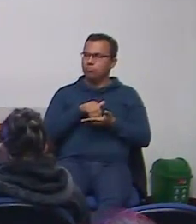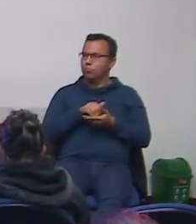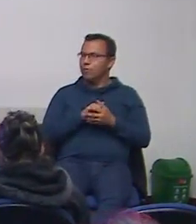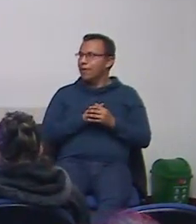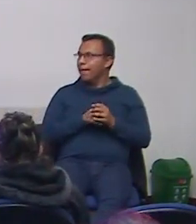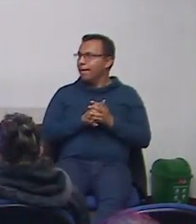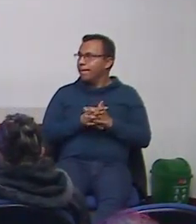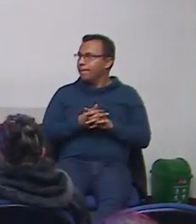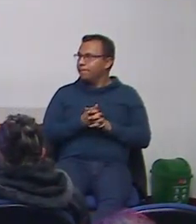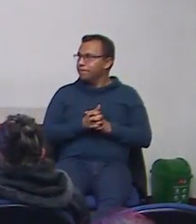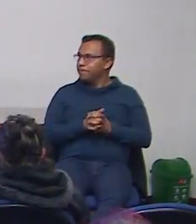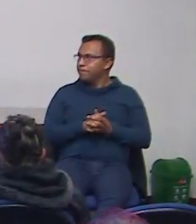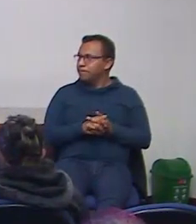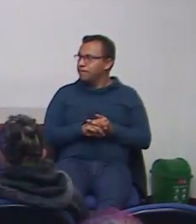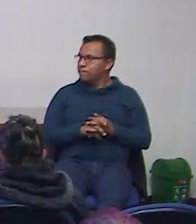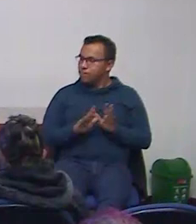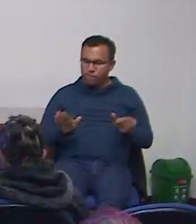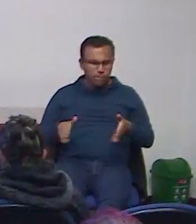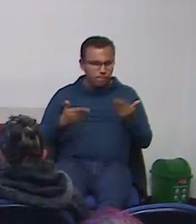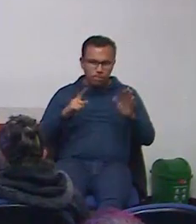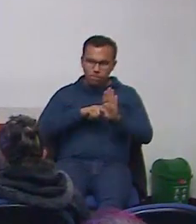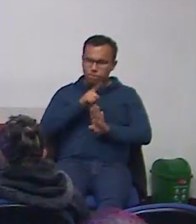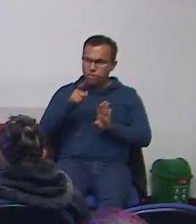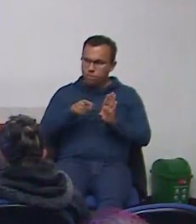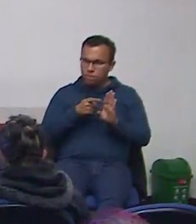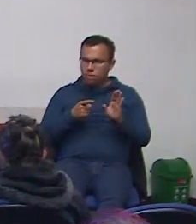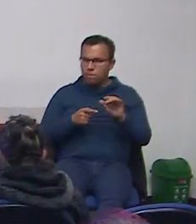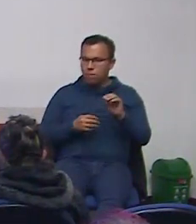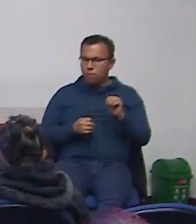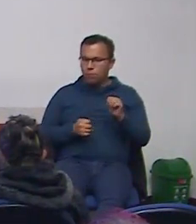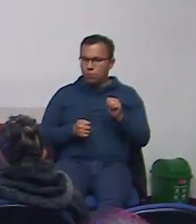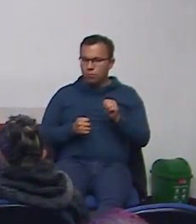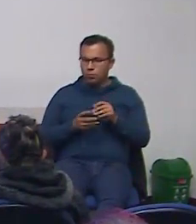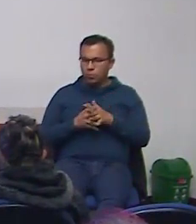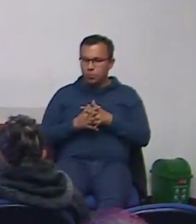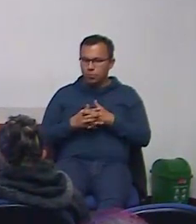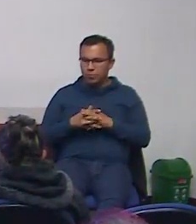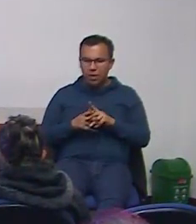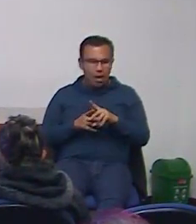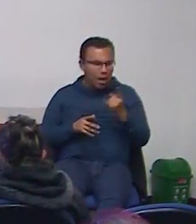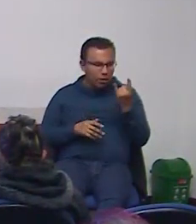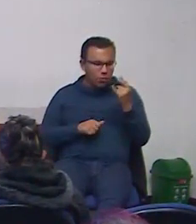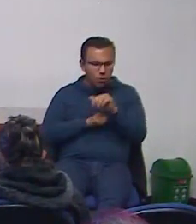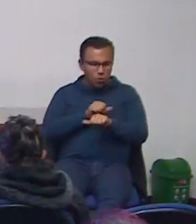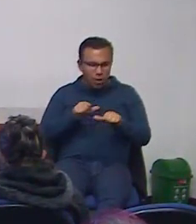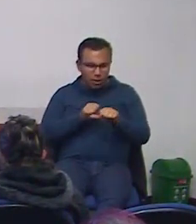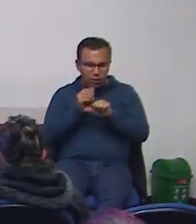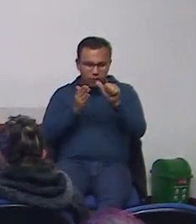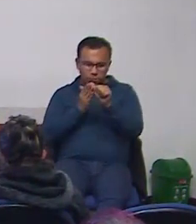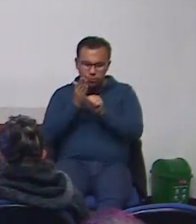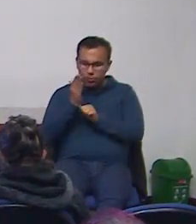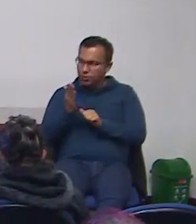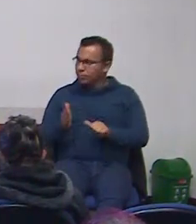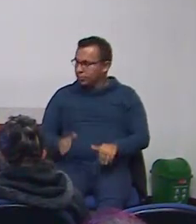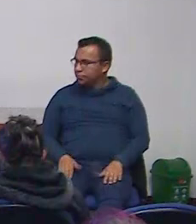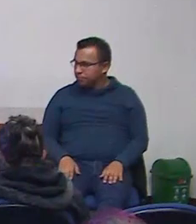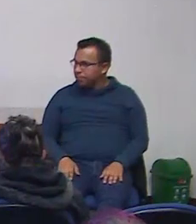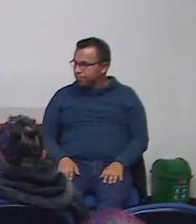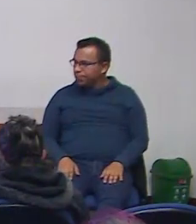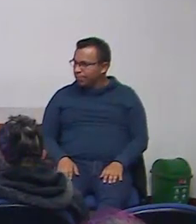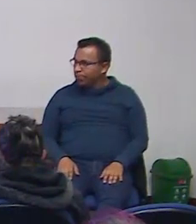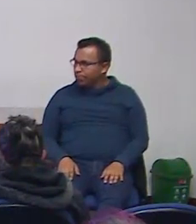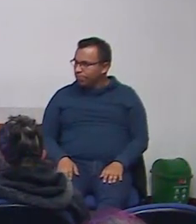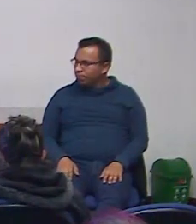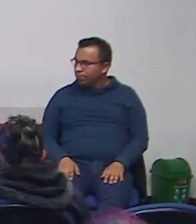Si que que logren patrocinar a los chicos o o o alguna de las áreas so de los programas es básicamente eso como